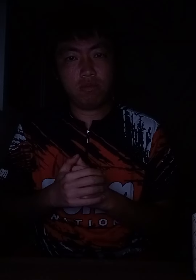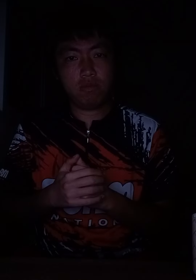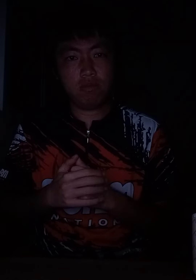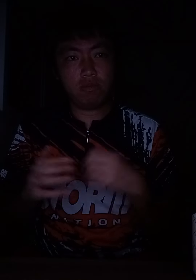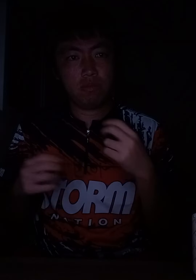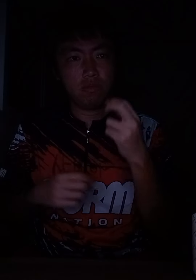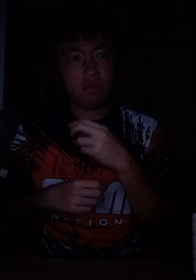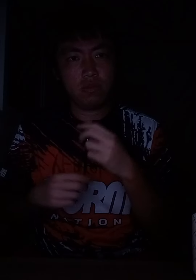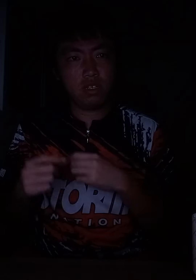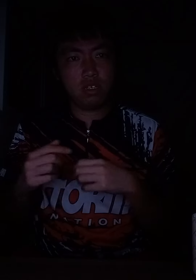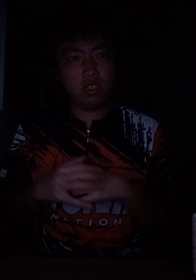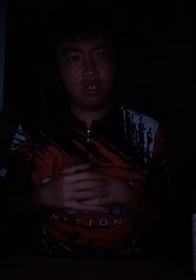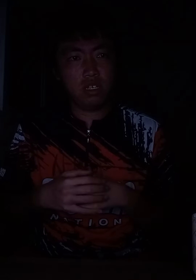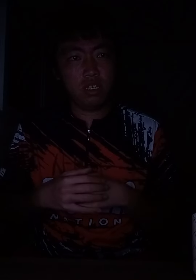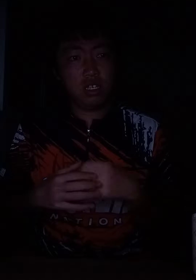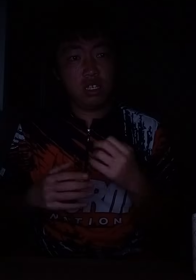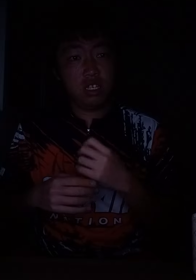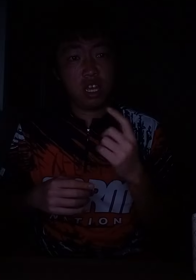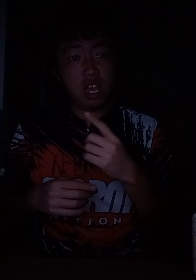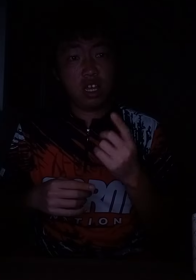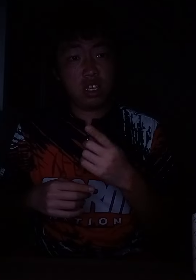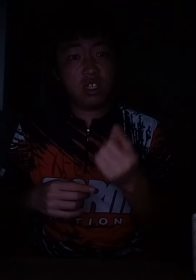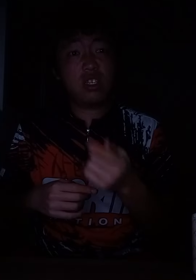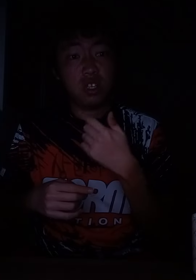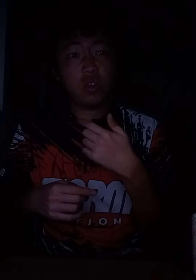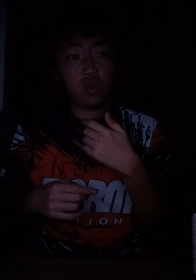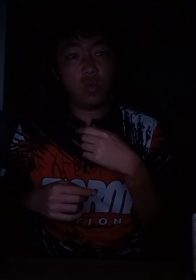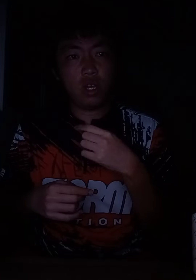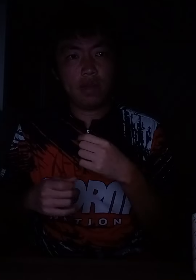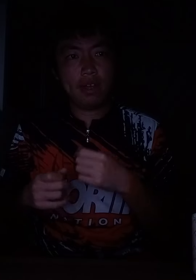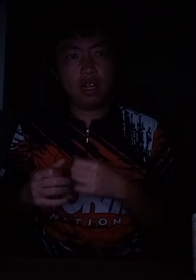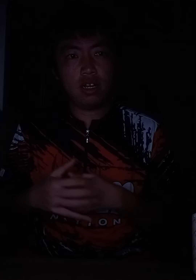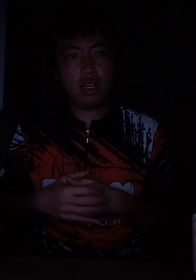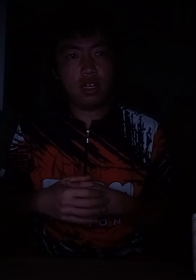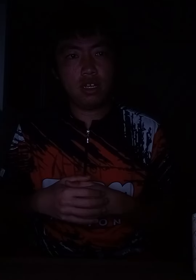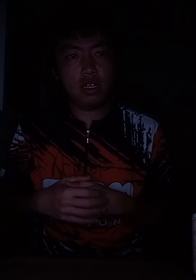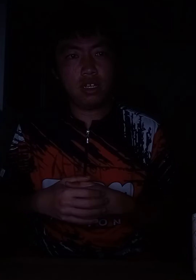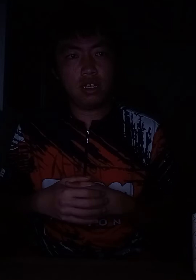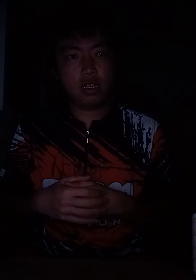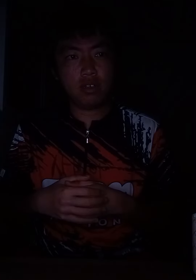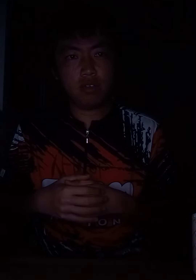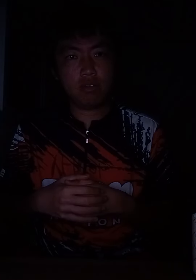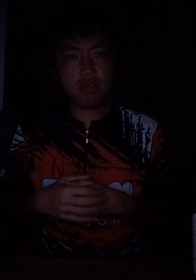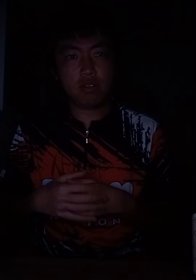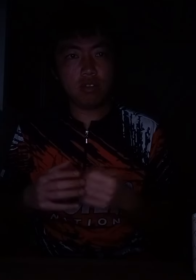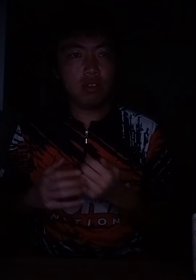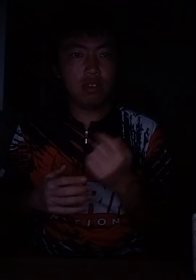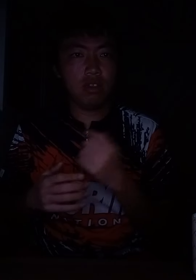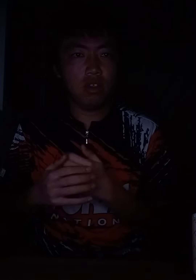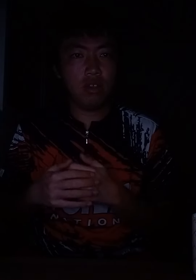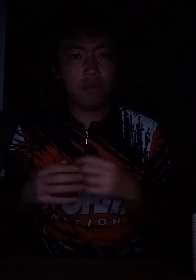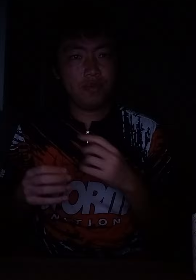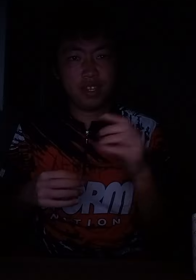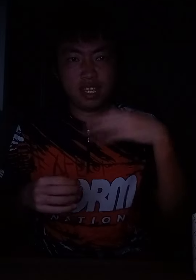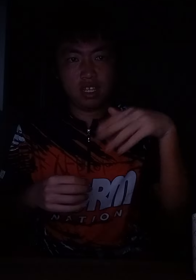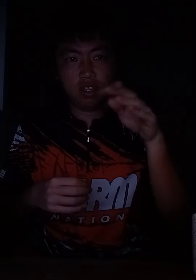그 신랑이 있었던 그분이 와가지고 너 아까처럼 나한테 또 해봐라. 또 뭐 할 거 하고 빨리 나가라고 이런 식으로 해라. 계속